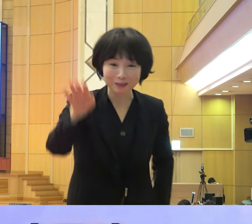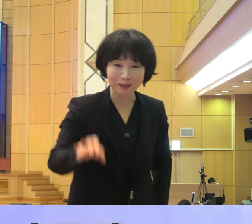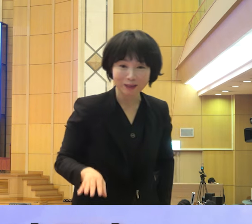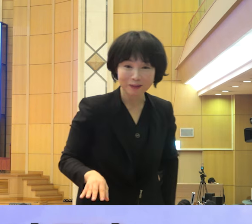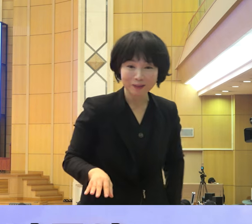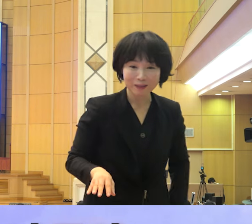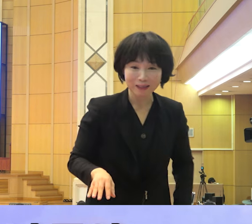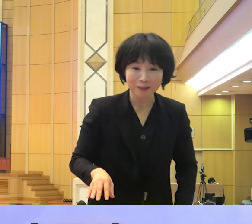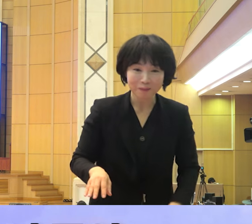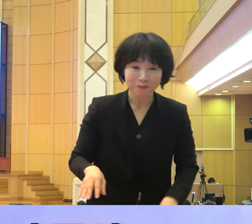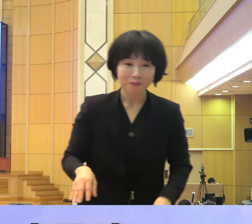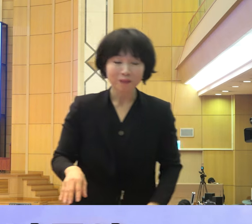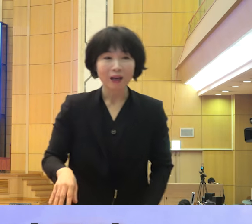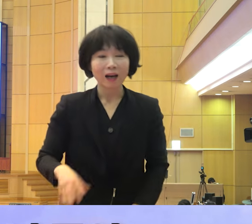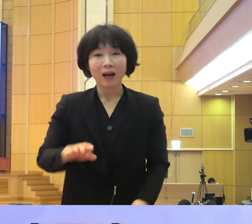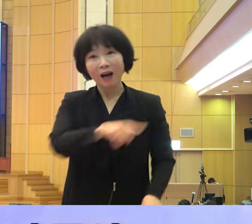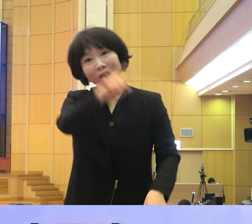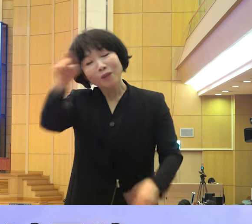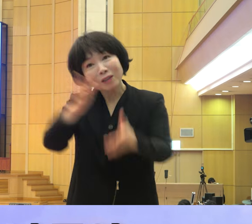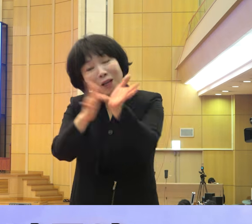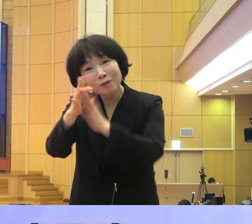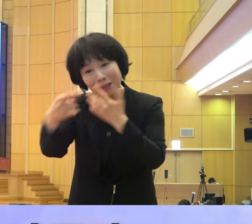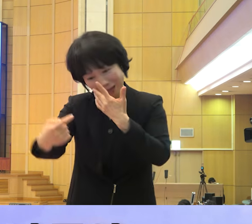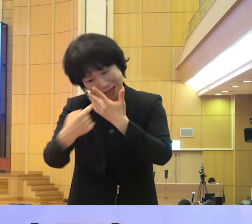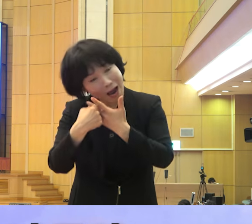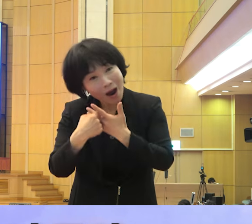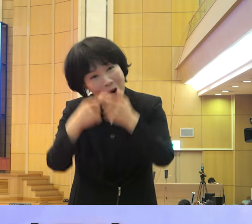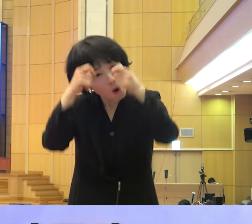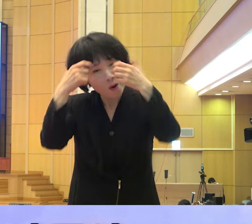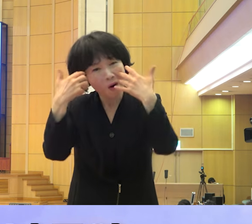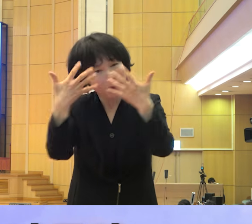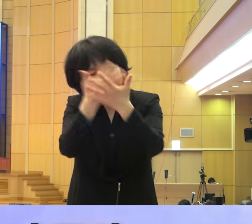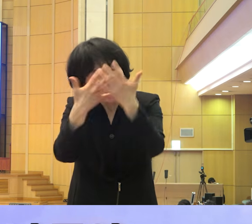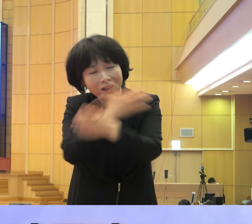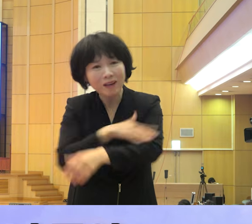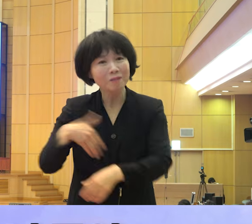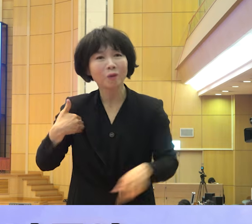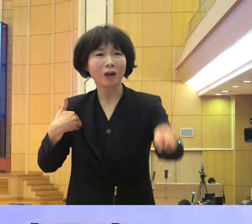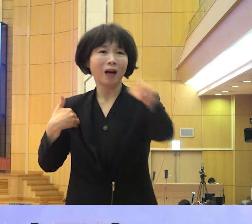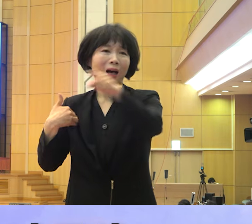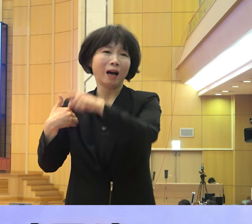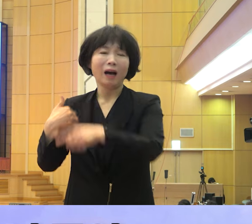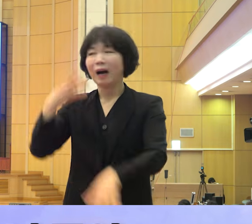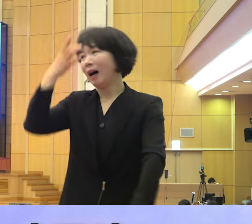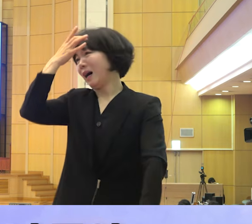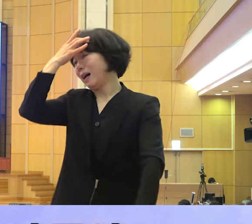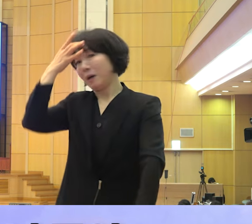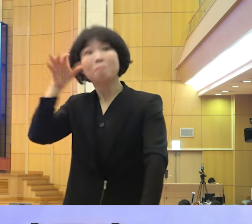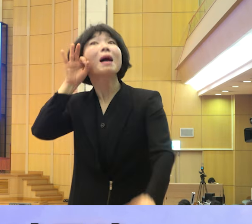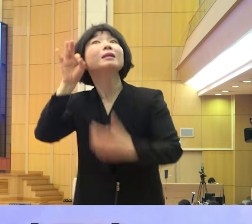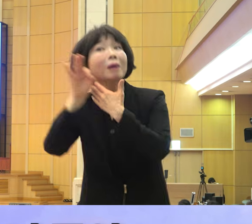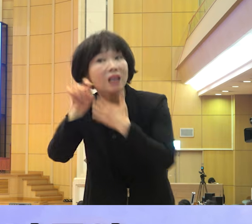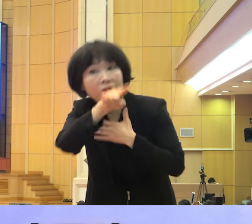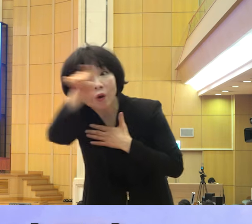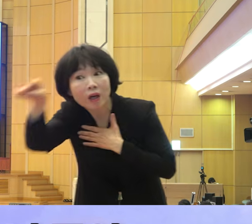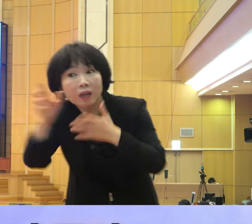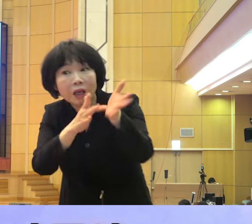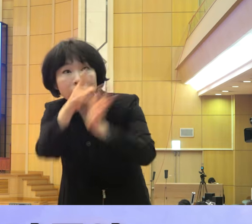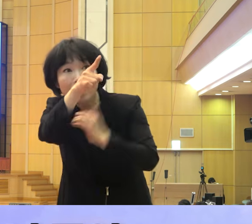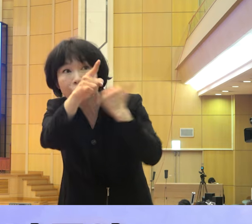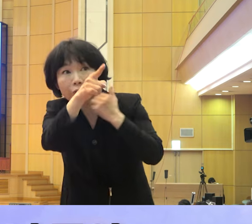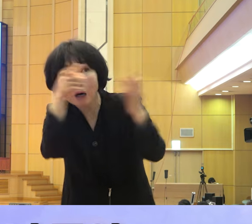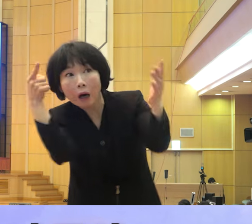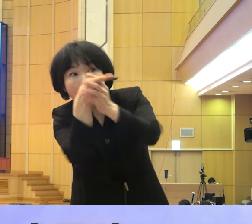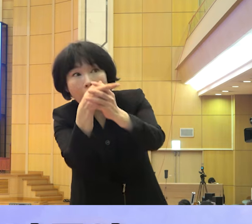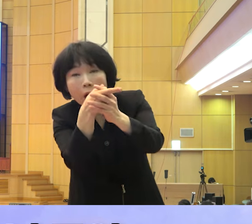그냥 주님에 대해서 확실히 알고 나면 주여 나를 구원해 주세요. 주님 믿으면 되는